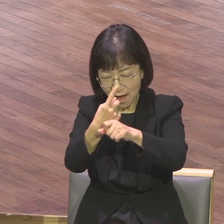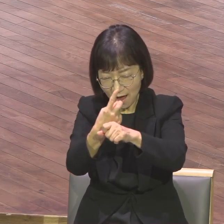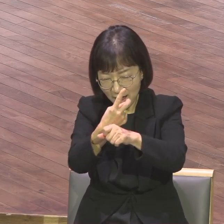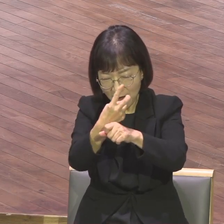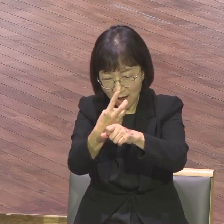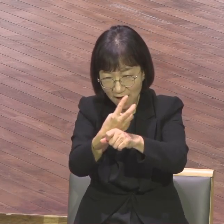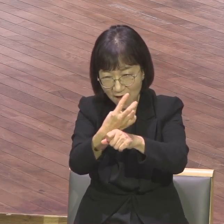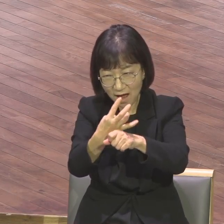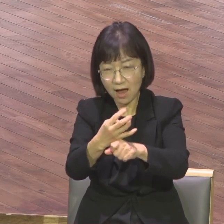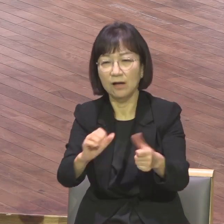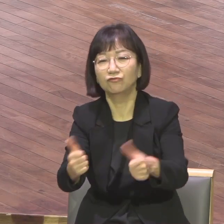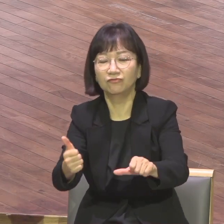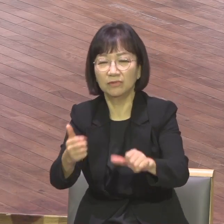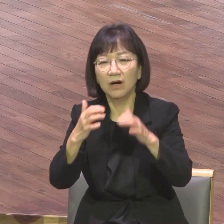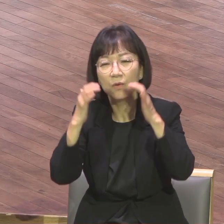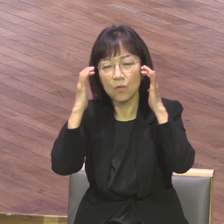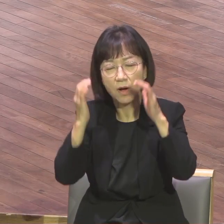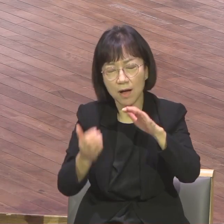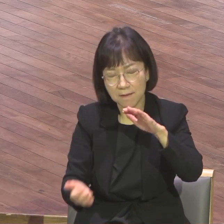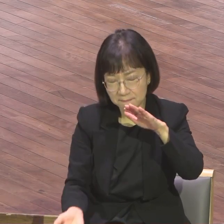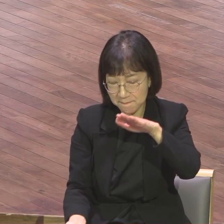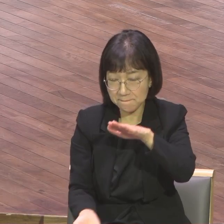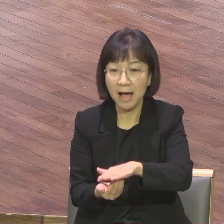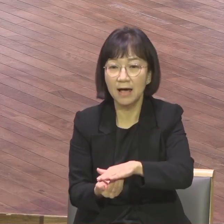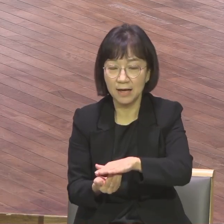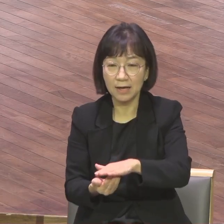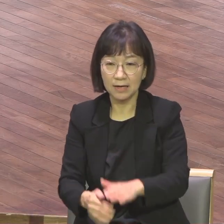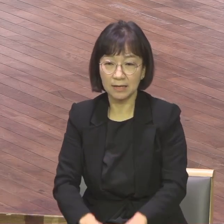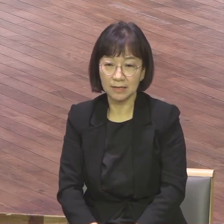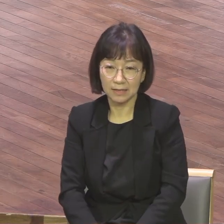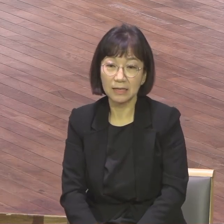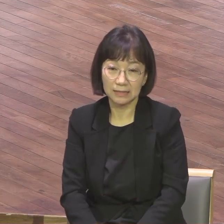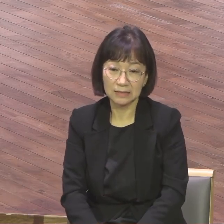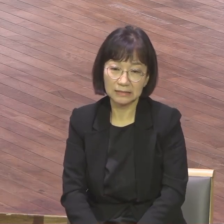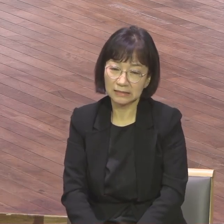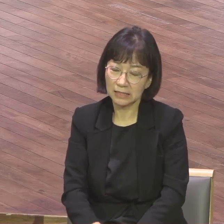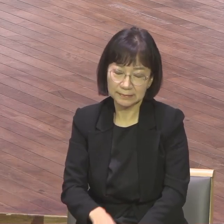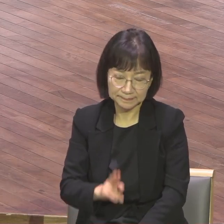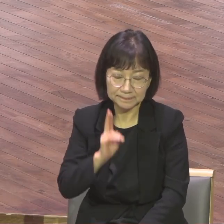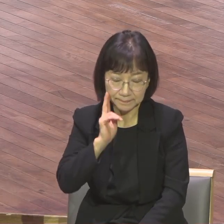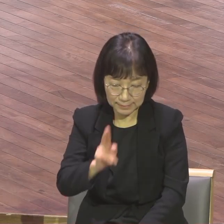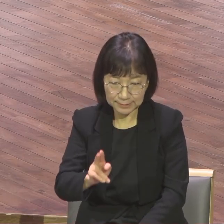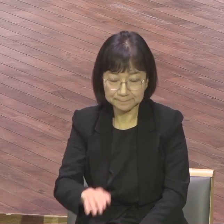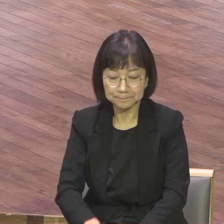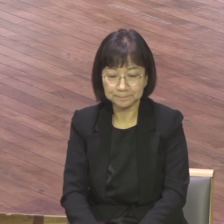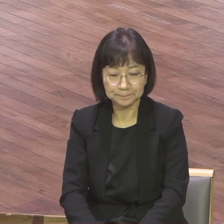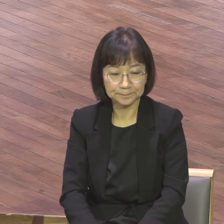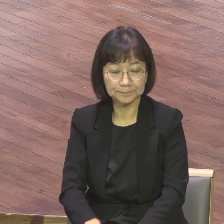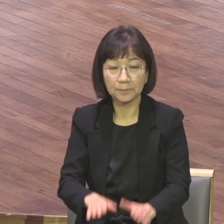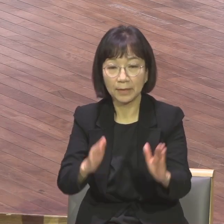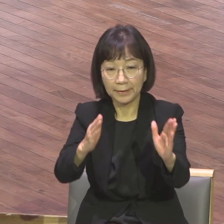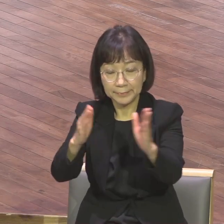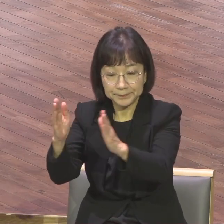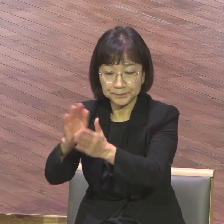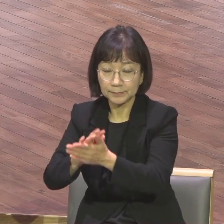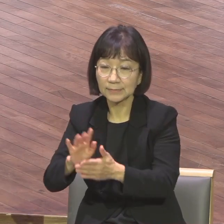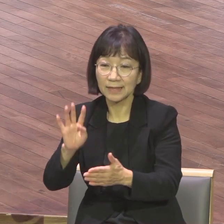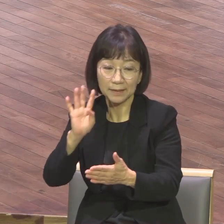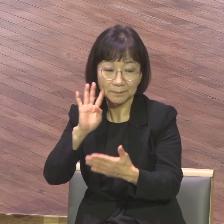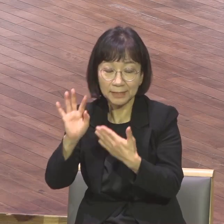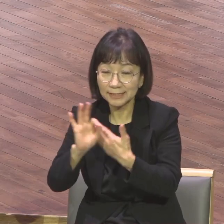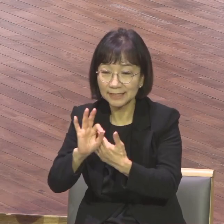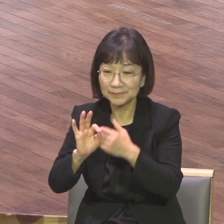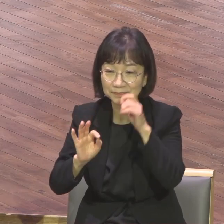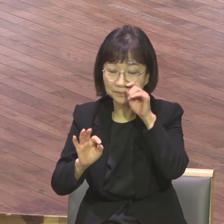고통스러워. 만약에 자녀를 둔 부모가 자녀가 십자가에서